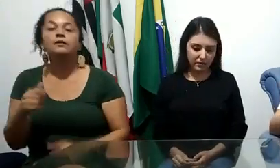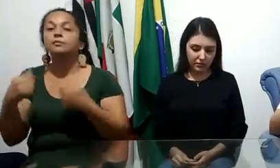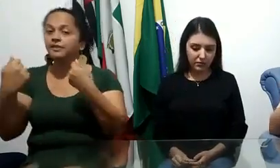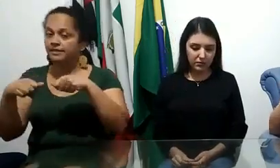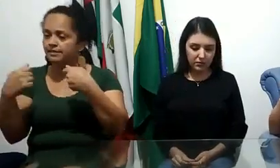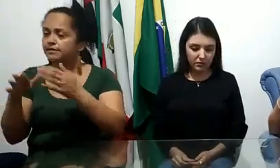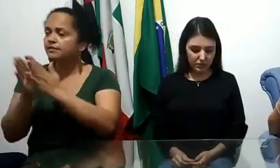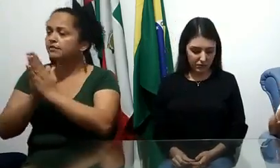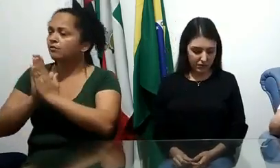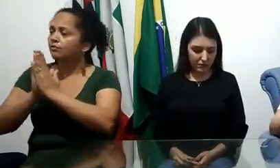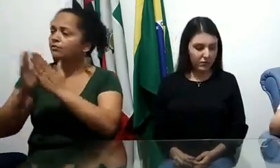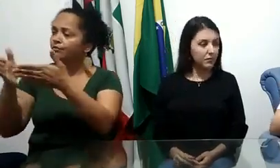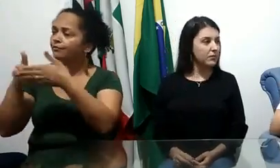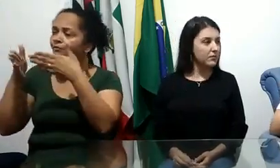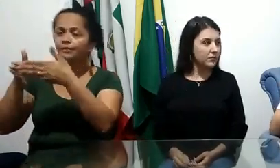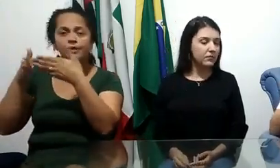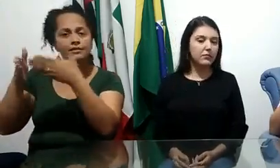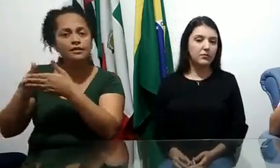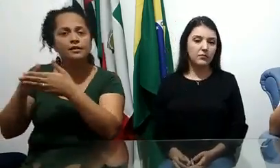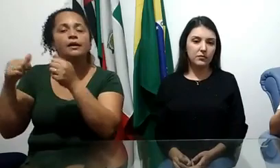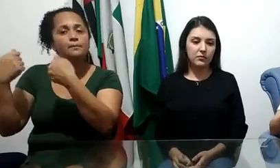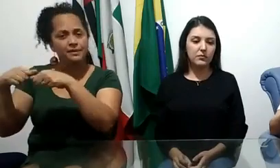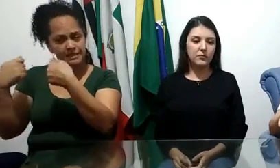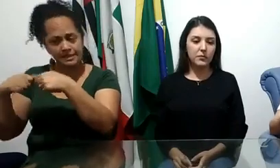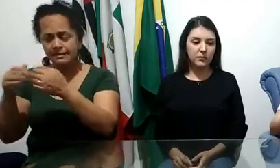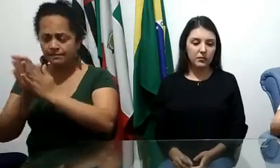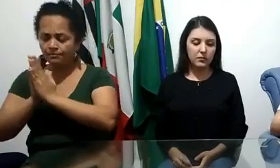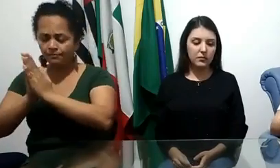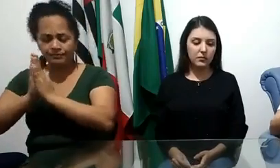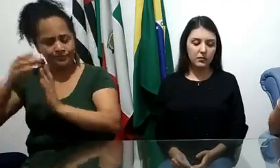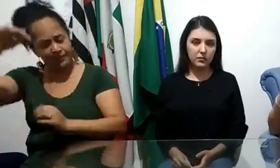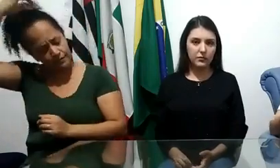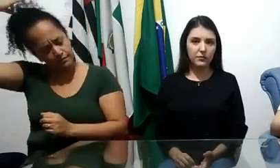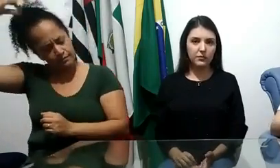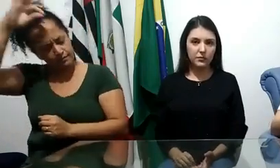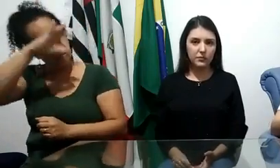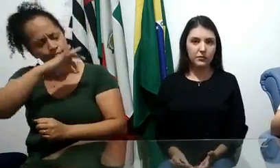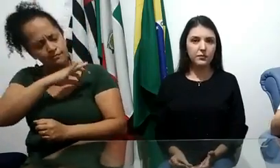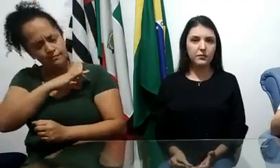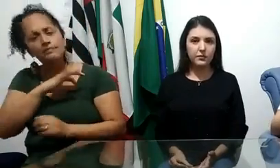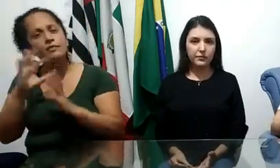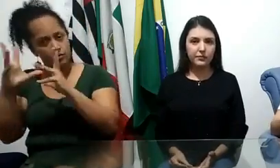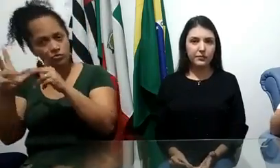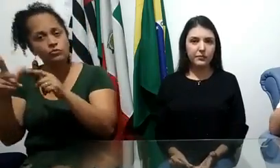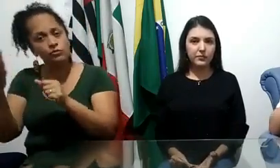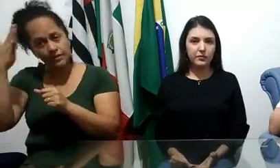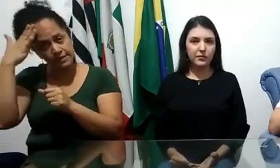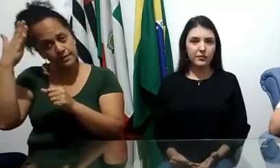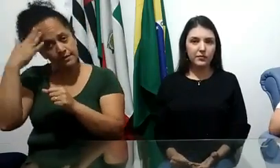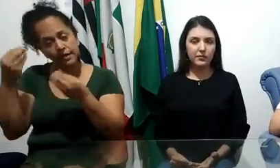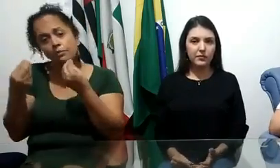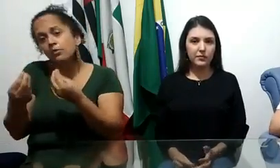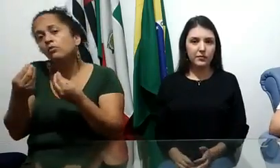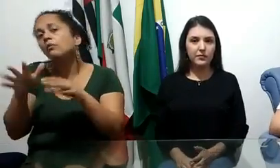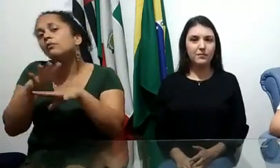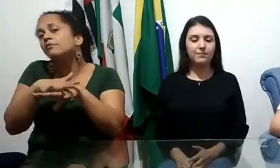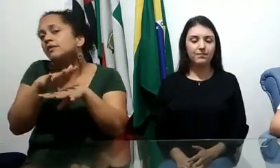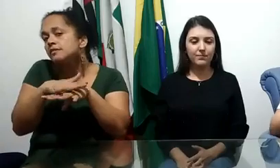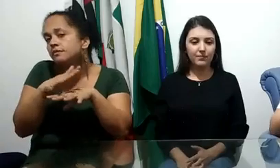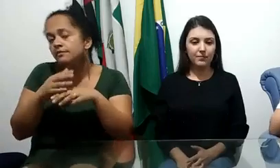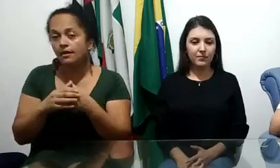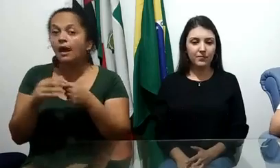confissão, da intercessão e todas as leis espirituais da comunhão. A gente já sabe como fazer. Nós só temos que